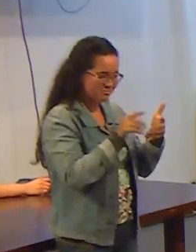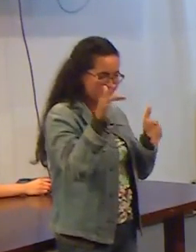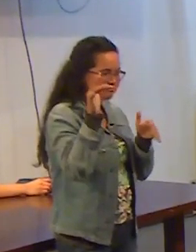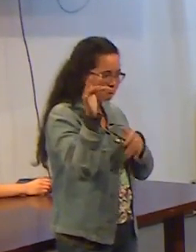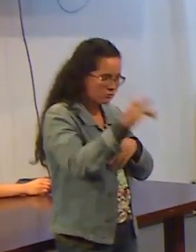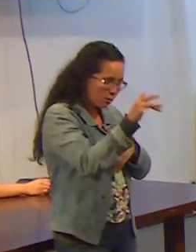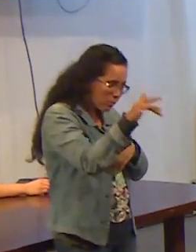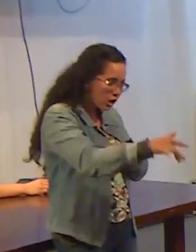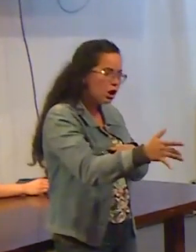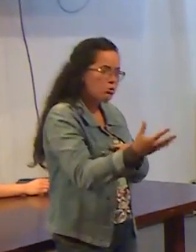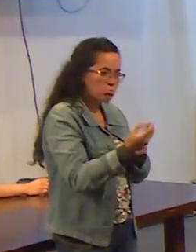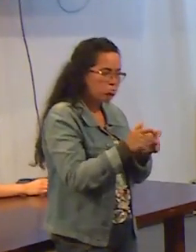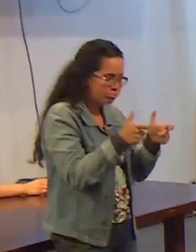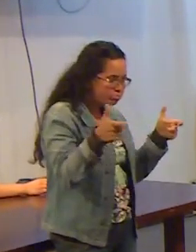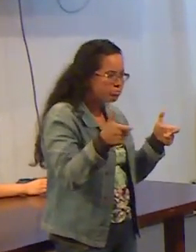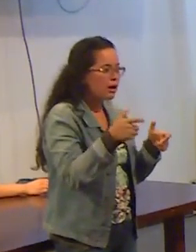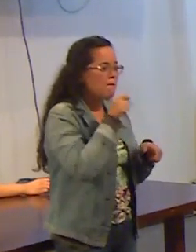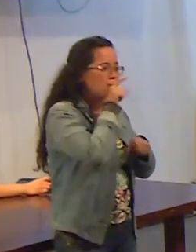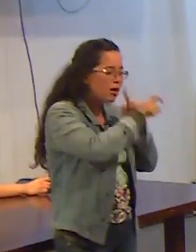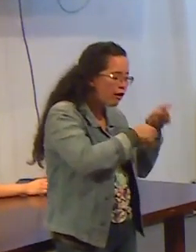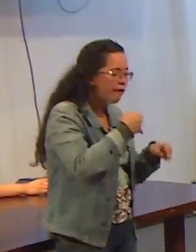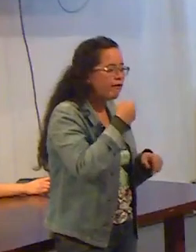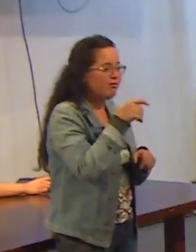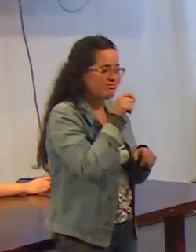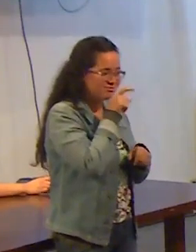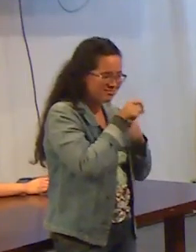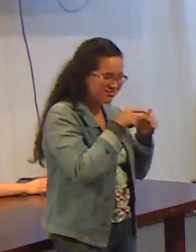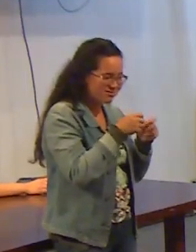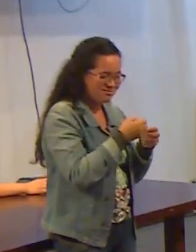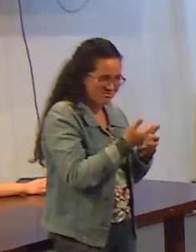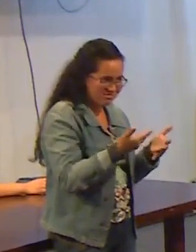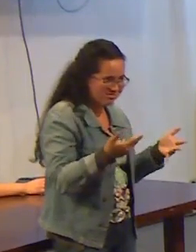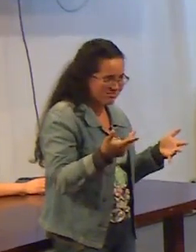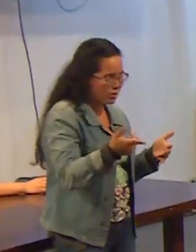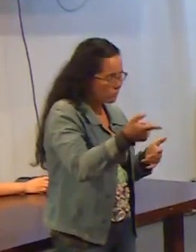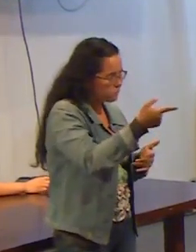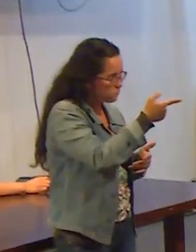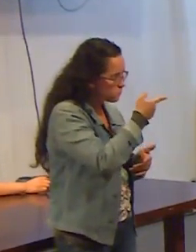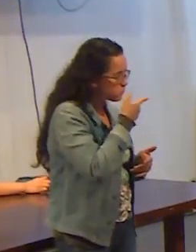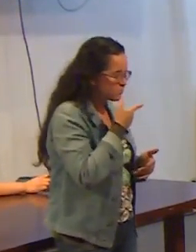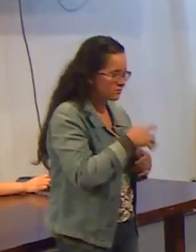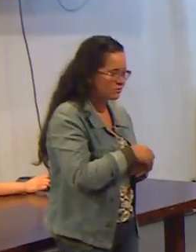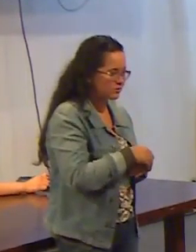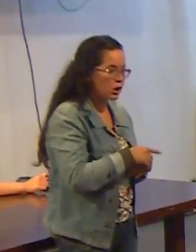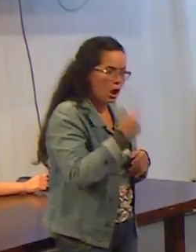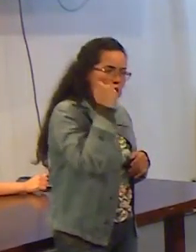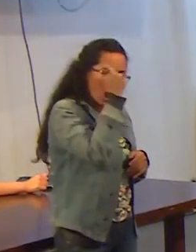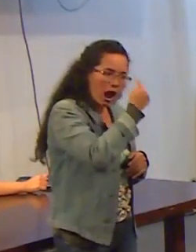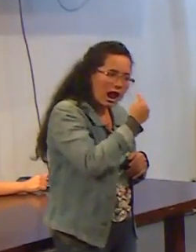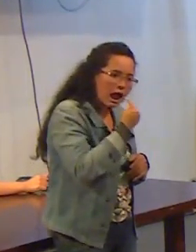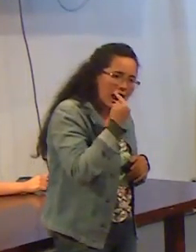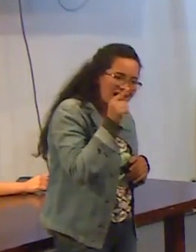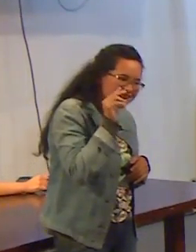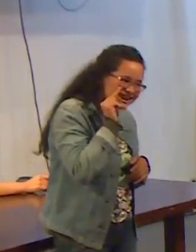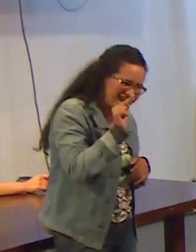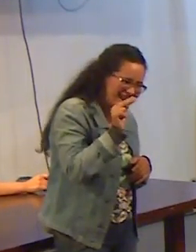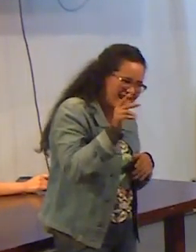de intereses, nutrían las asignaturas en las cuales estábamos participando, caras que